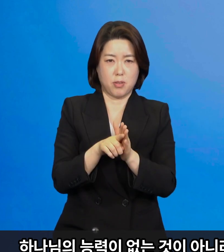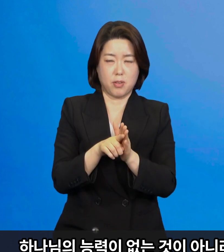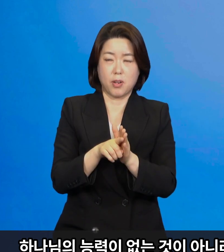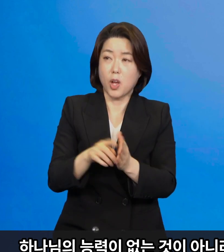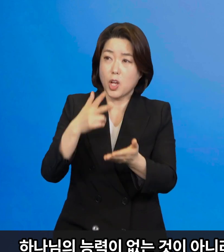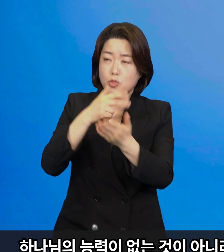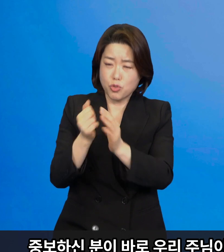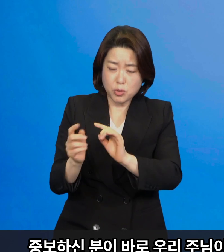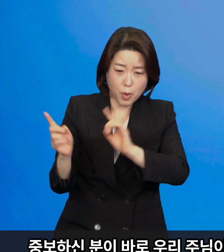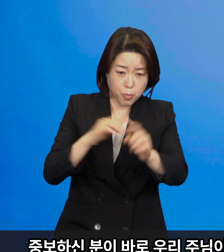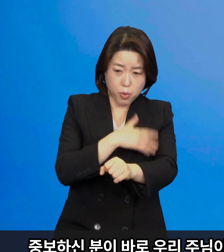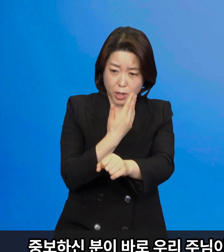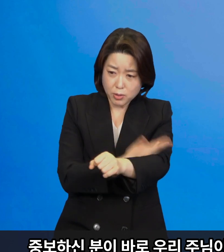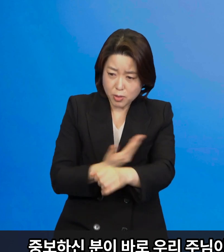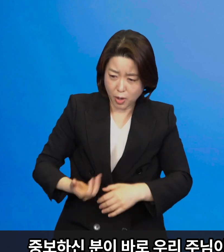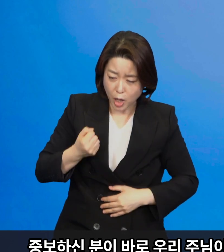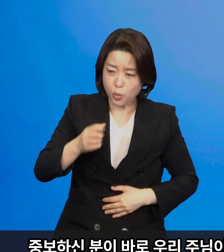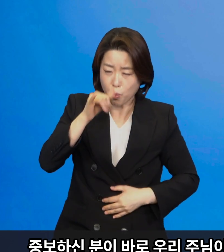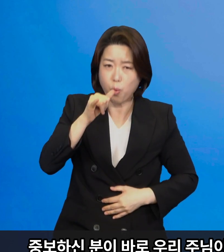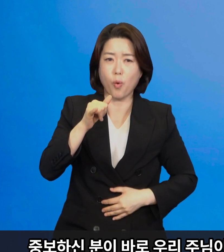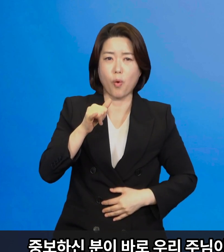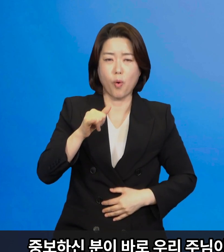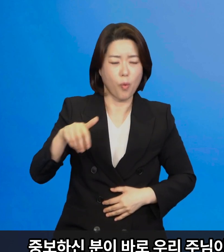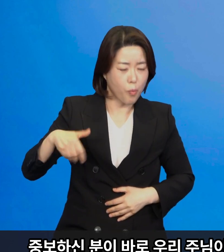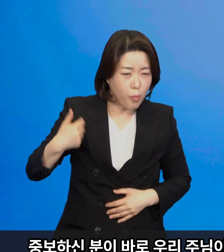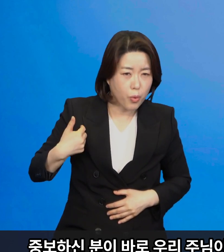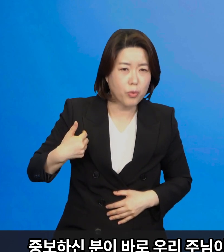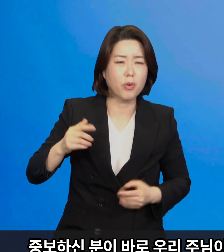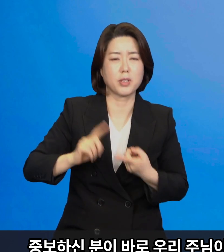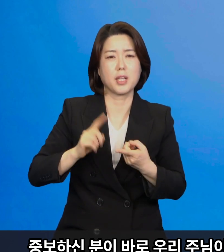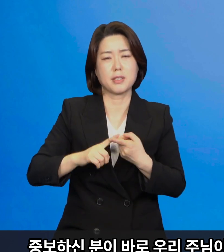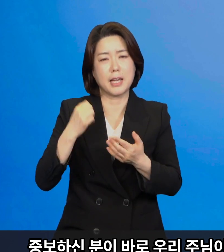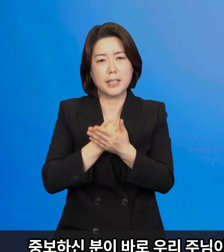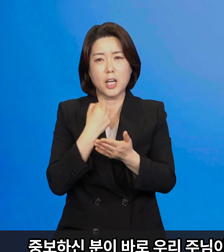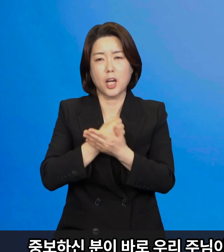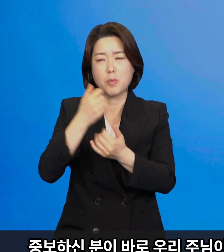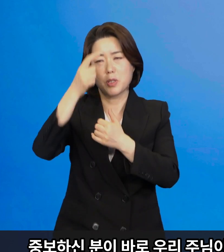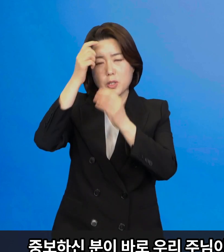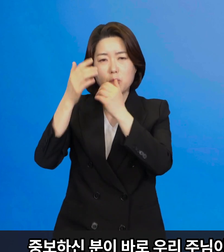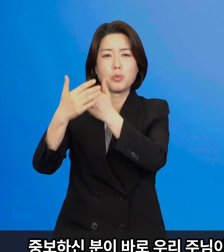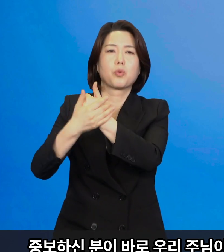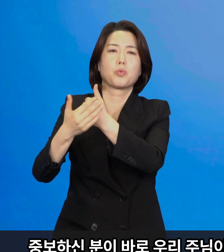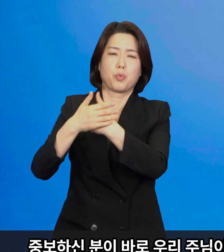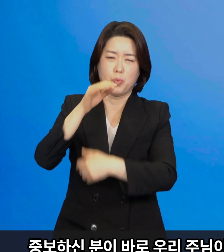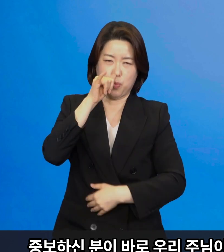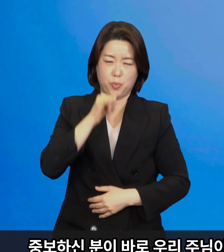그것을 알지 못하느냐, 중보하신 분이 바로 우리 주님이신 줄 믿으시길 축복합니다.